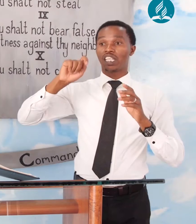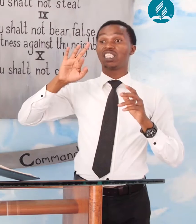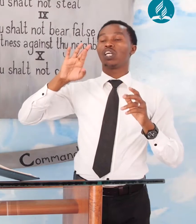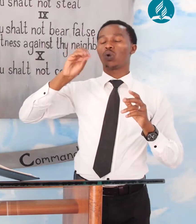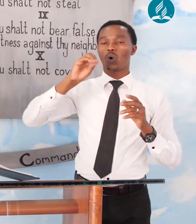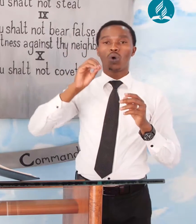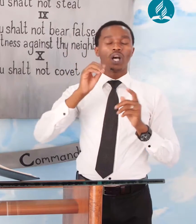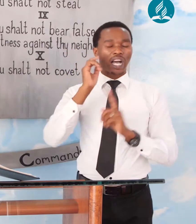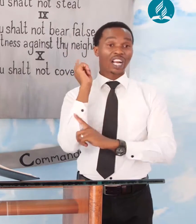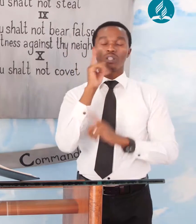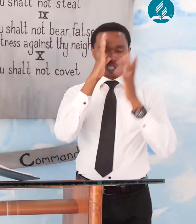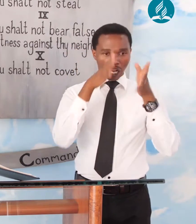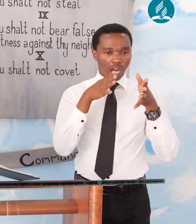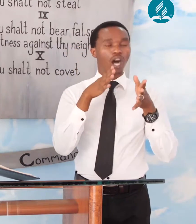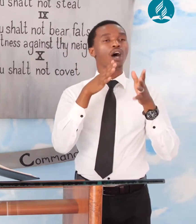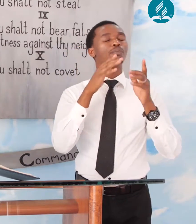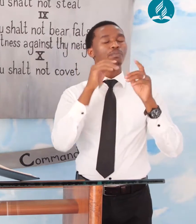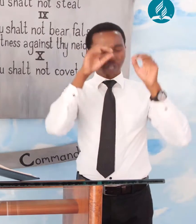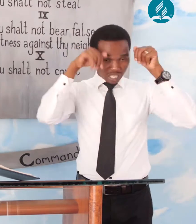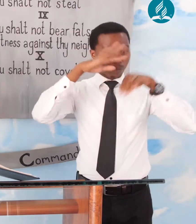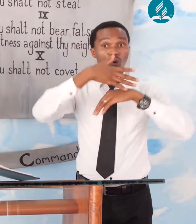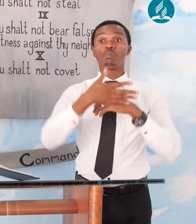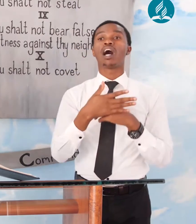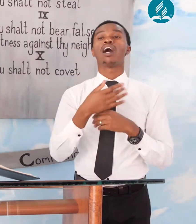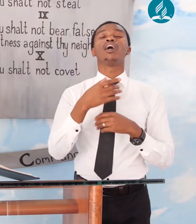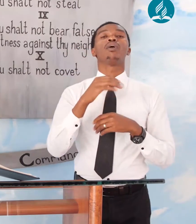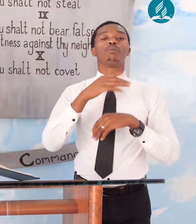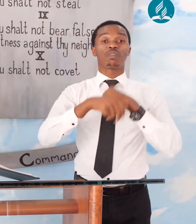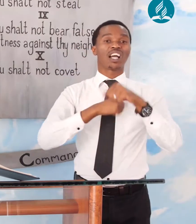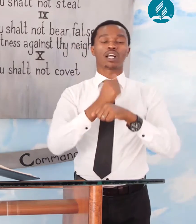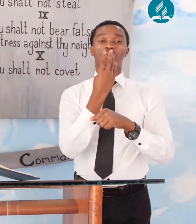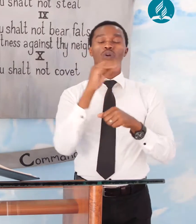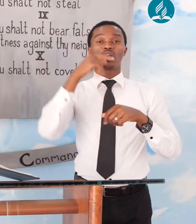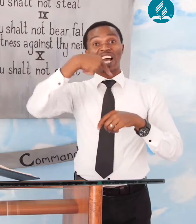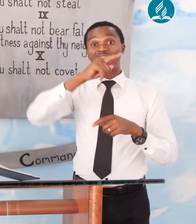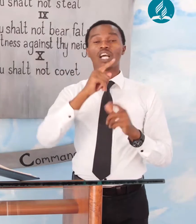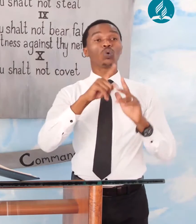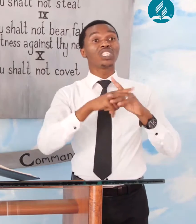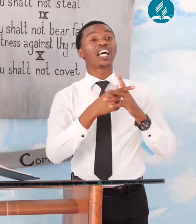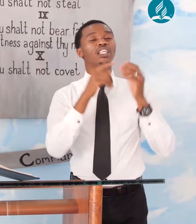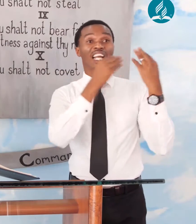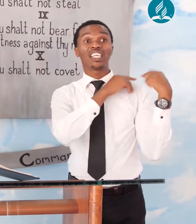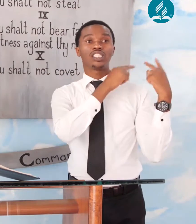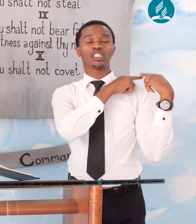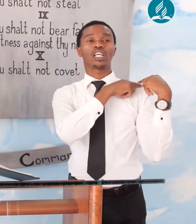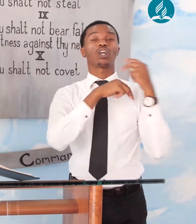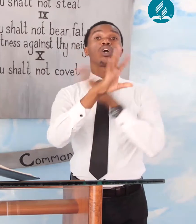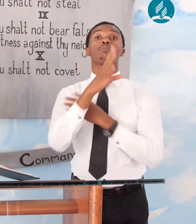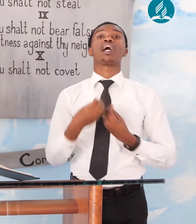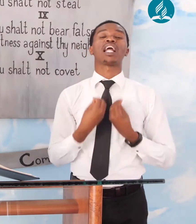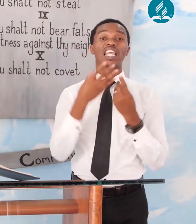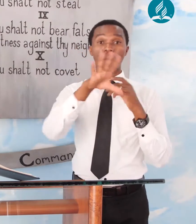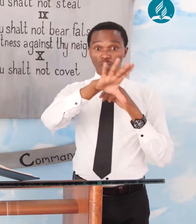yamutoreye ariko mutekereze ziranshingano Imana yari yarazimutoreye kandi niyo mpamvu Imana yashatse ko anyura